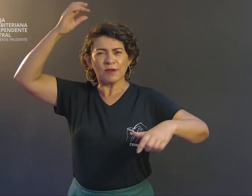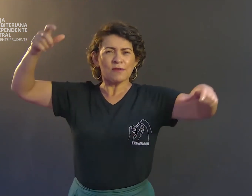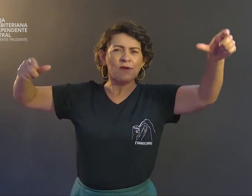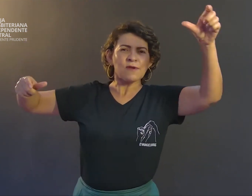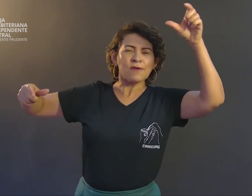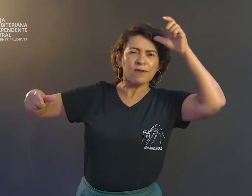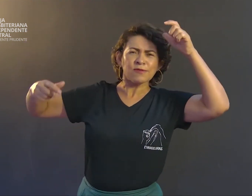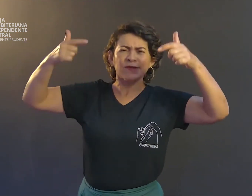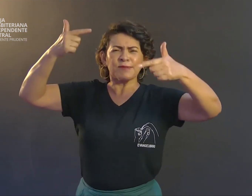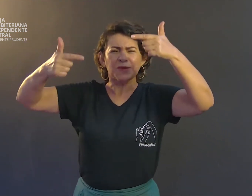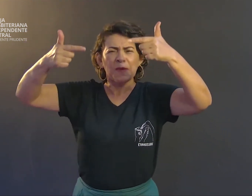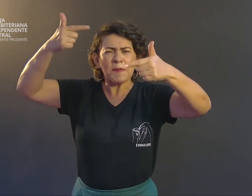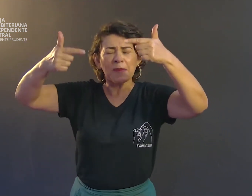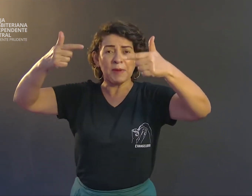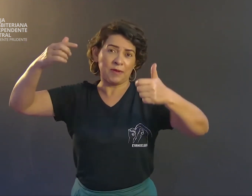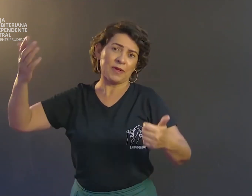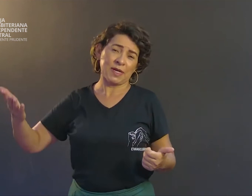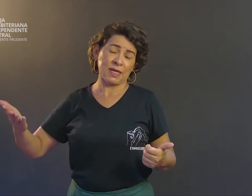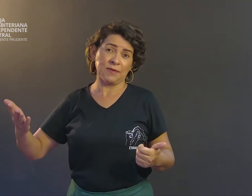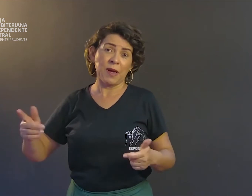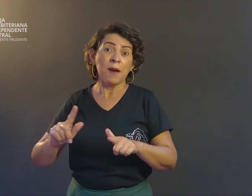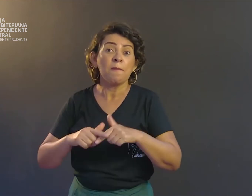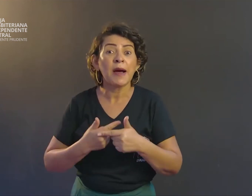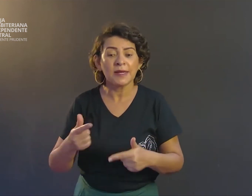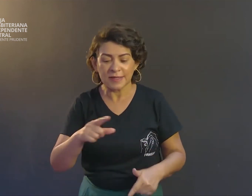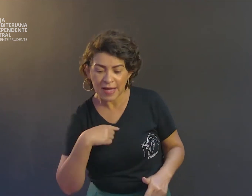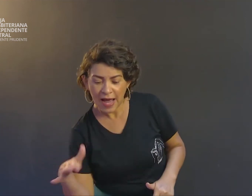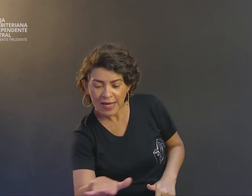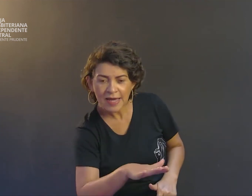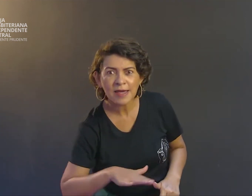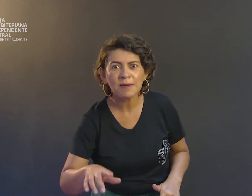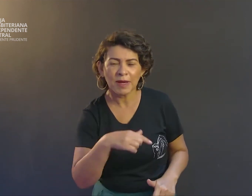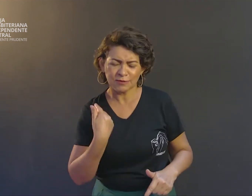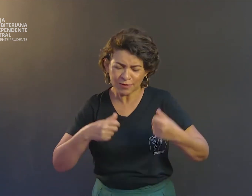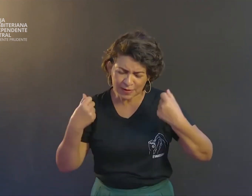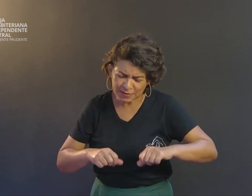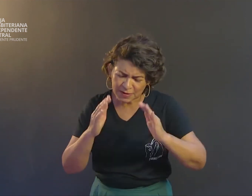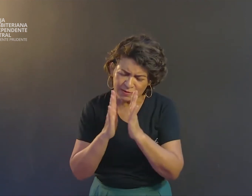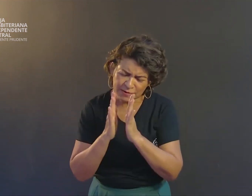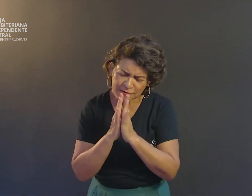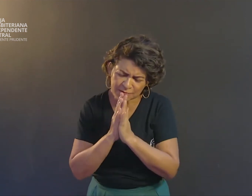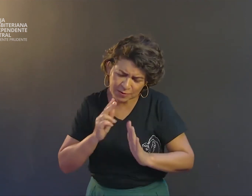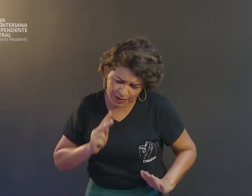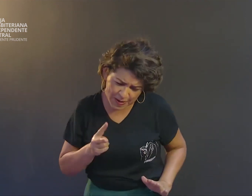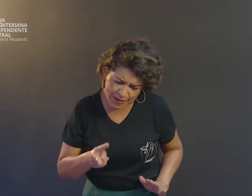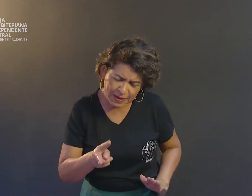se orarmos incessantemente com fé de que Deus ouviu e a sua resposta